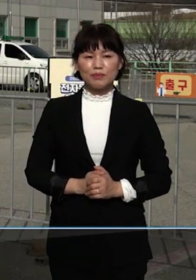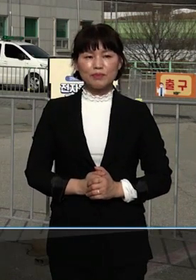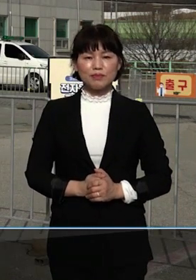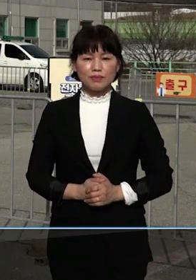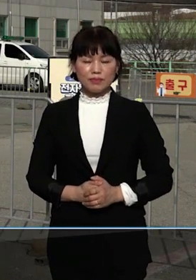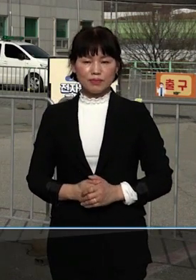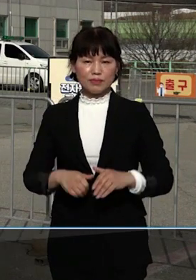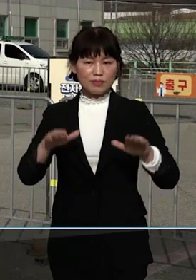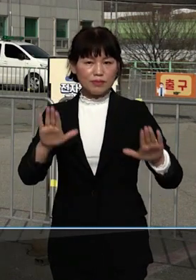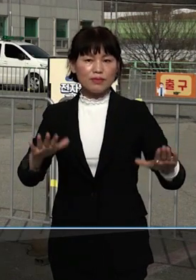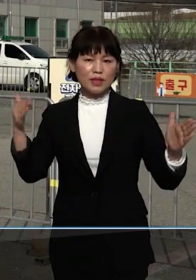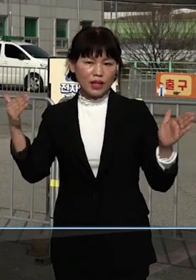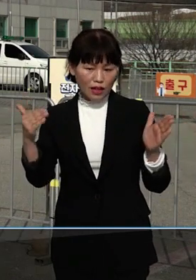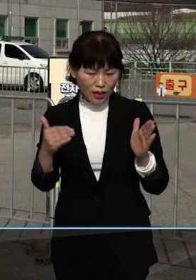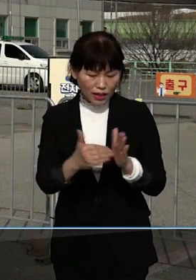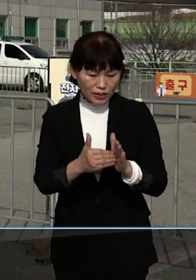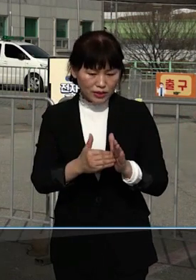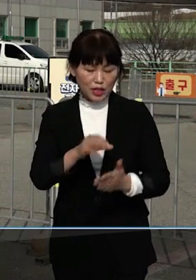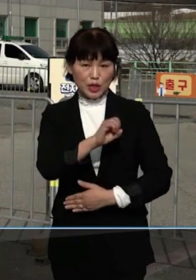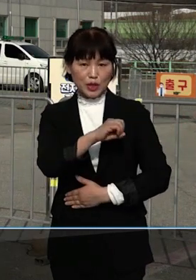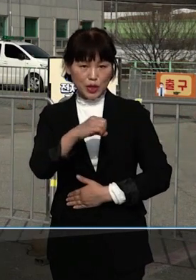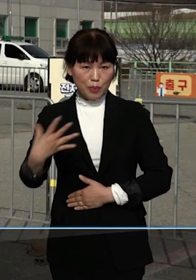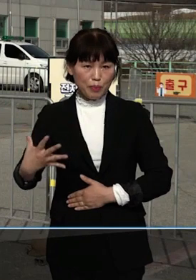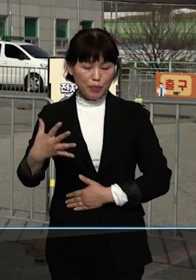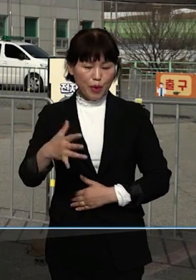현재까지 관내에 발생한 누적 확진자는